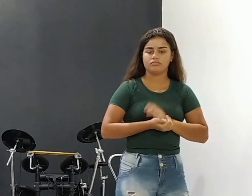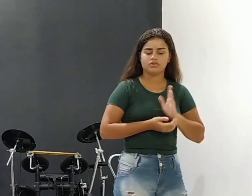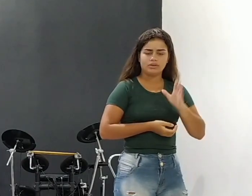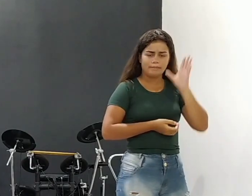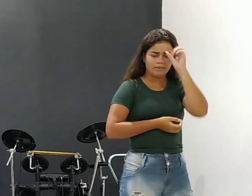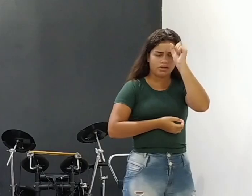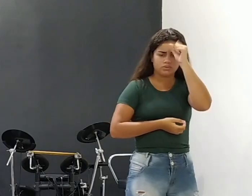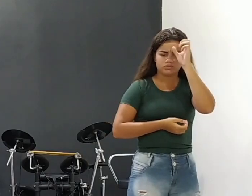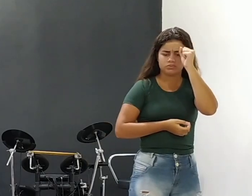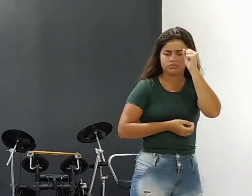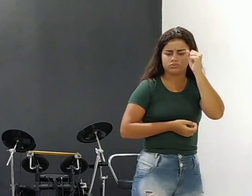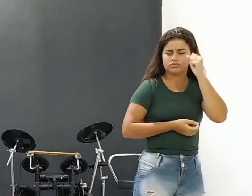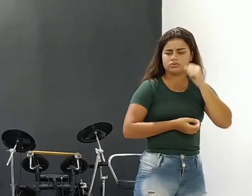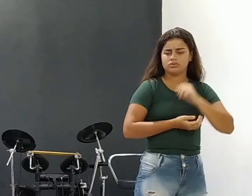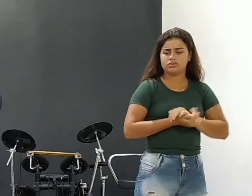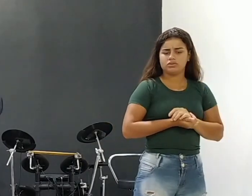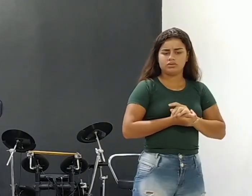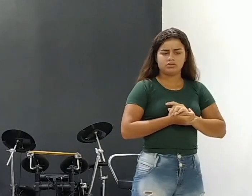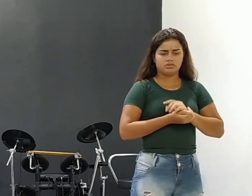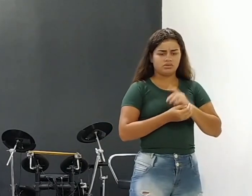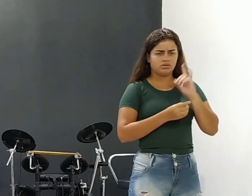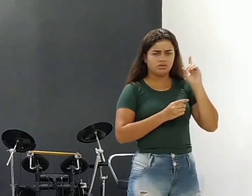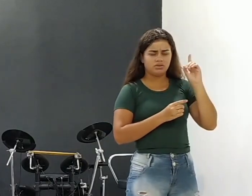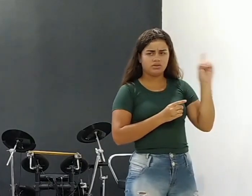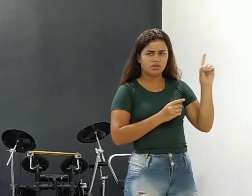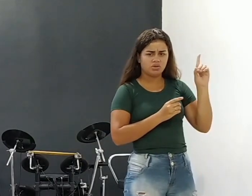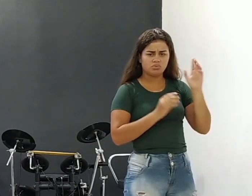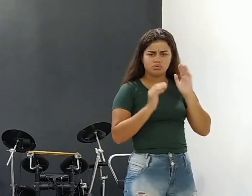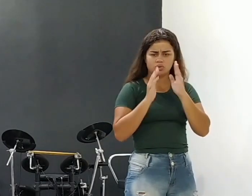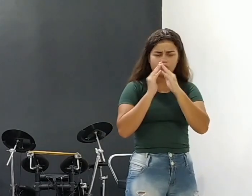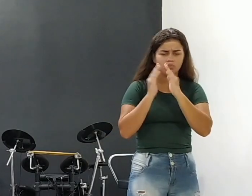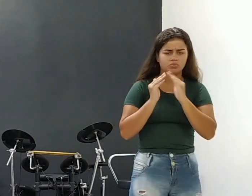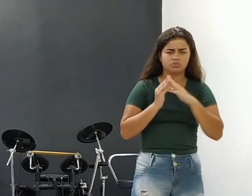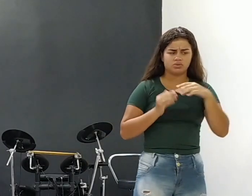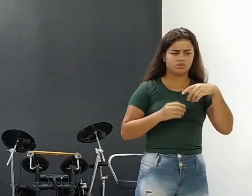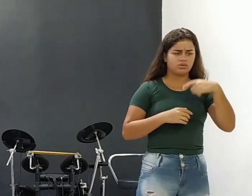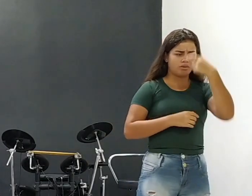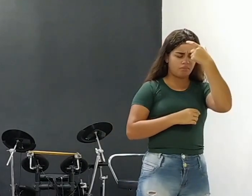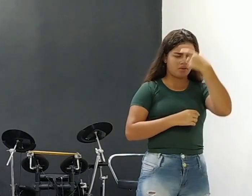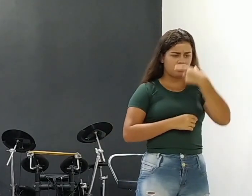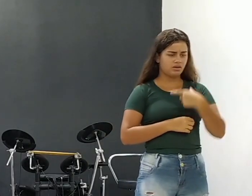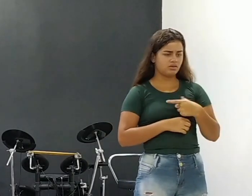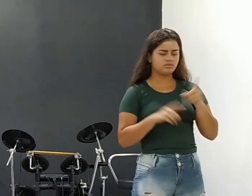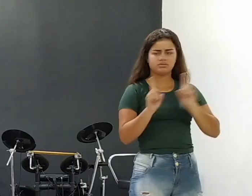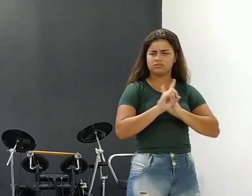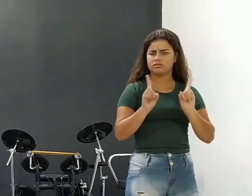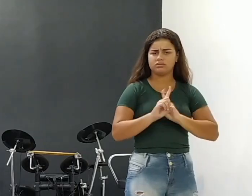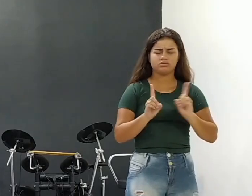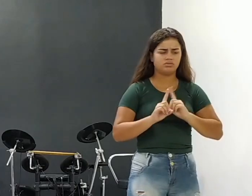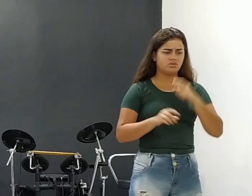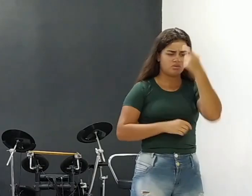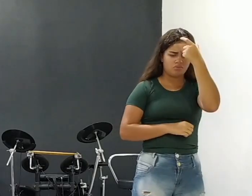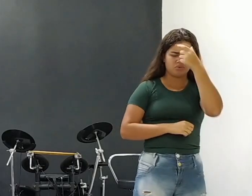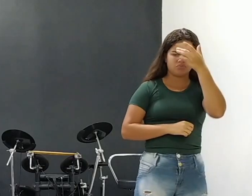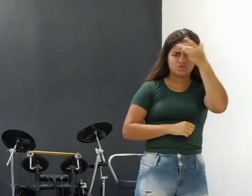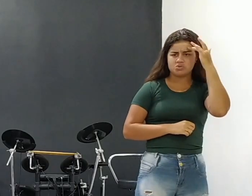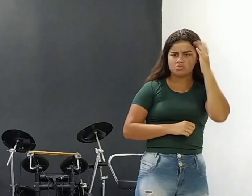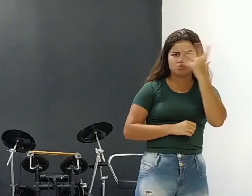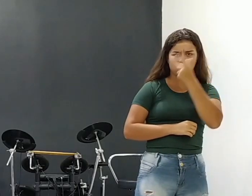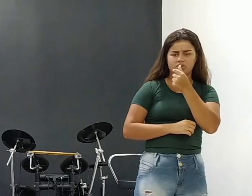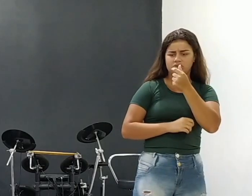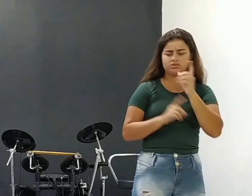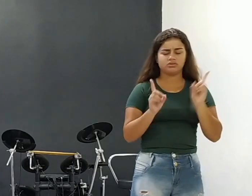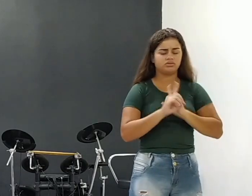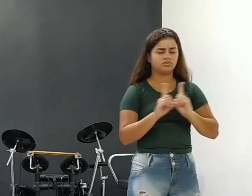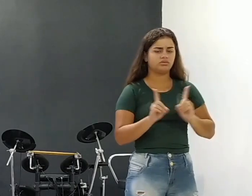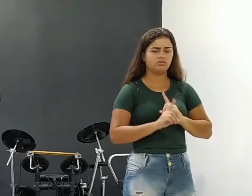coisa. Deus não está em busca de aparência. O Senhor não está procurando árvore bonita. O Senhor não está procurando aquele